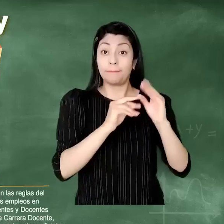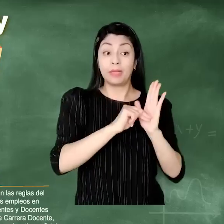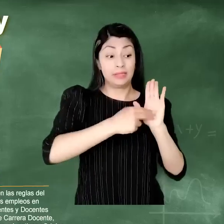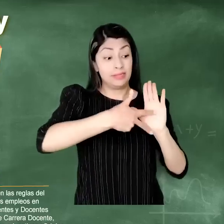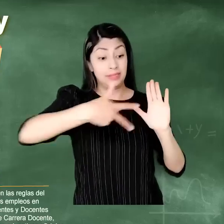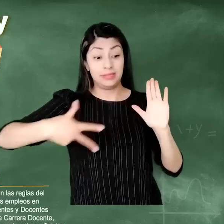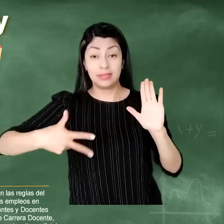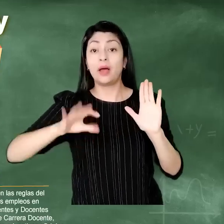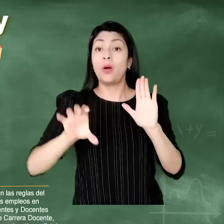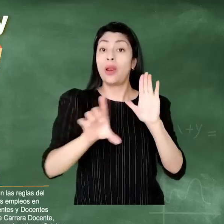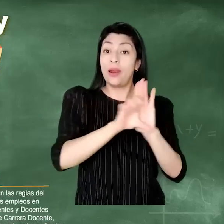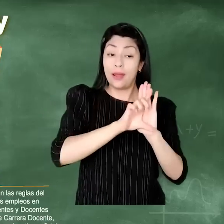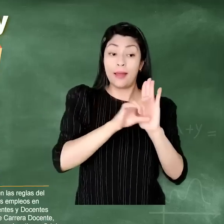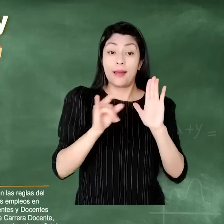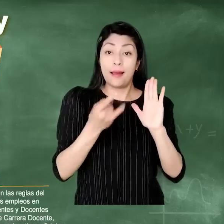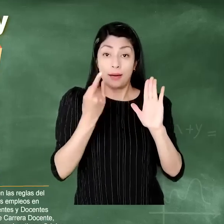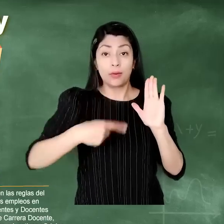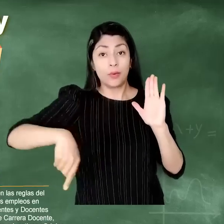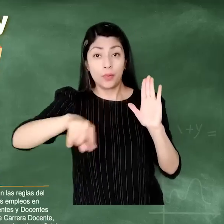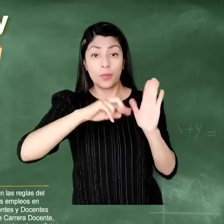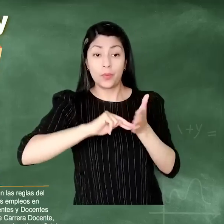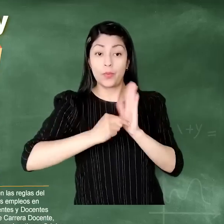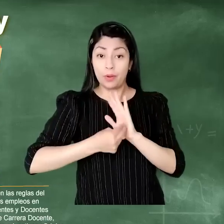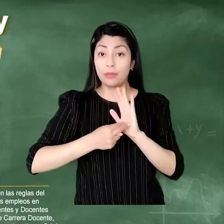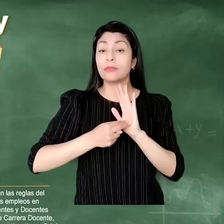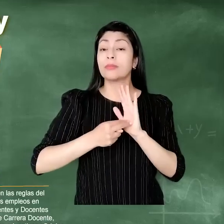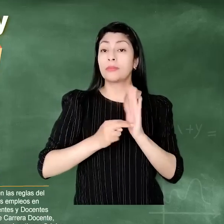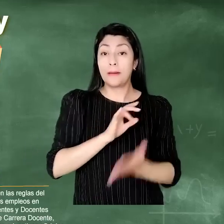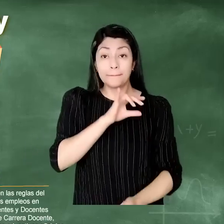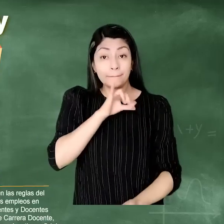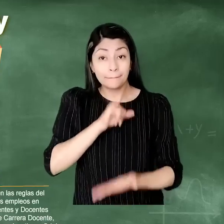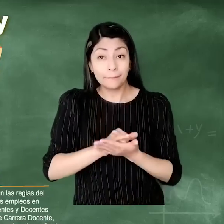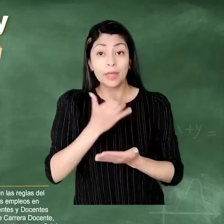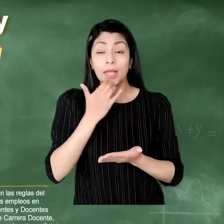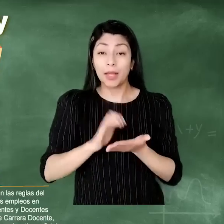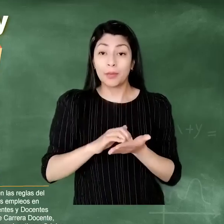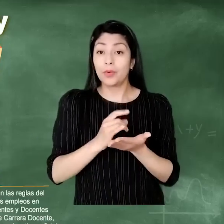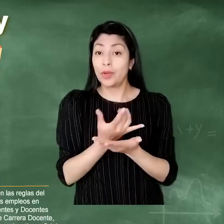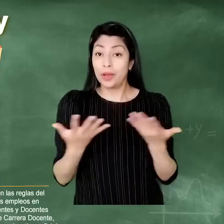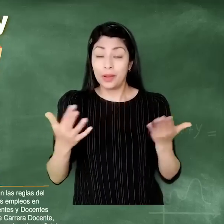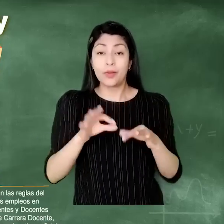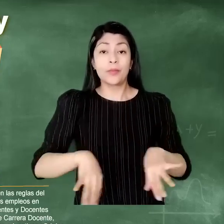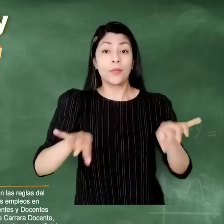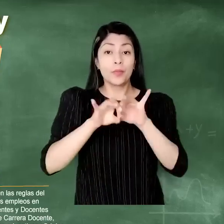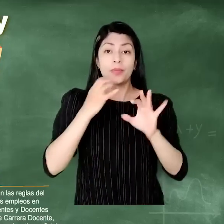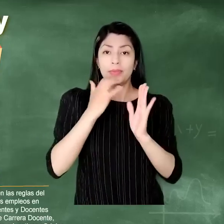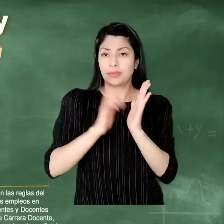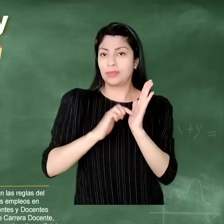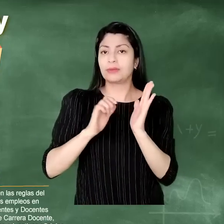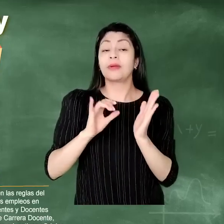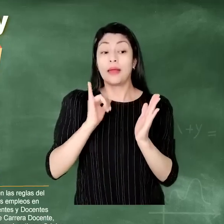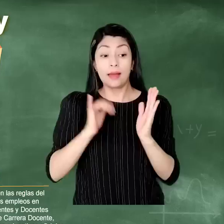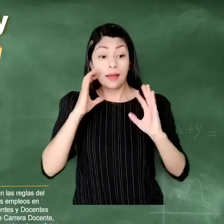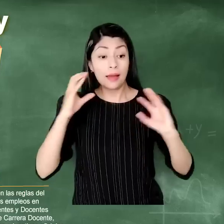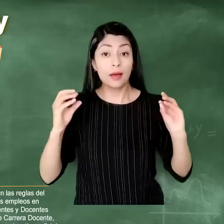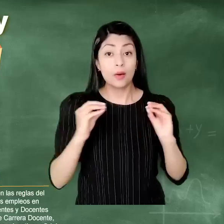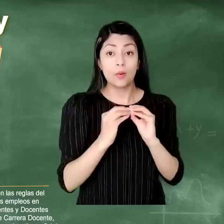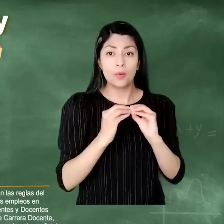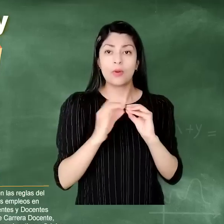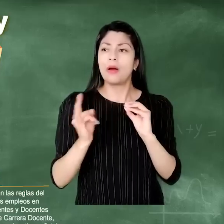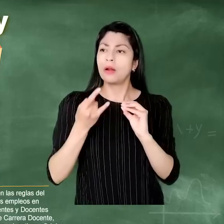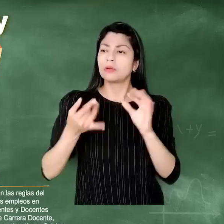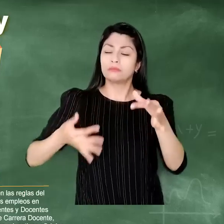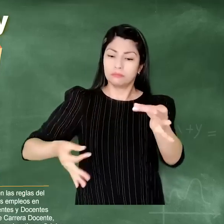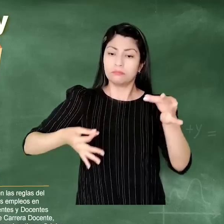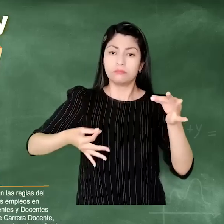en la Constitución y en la ley. Las solicitudes de esta clase que se reciban por un medio diferente al indicado en el